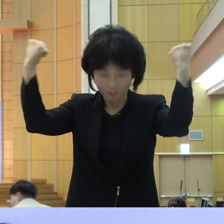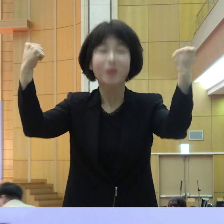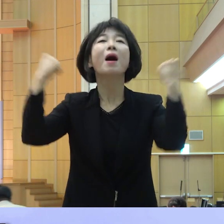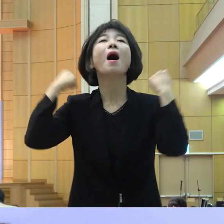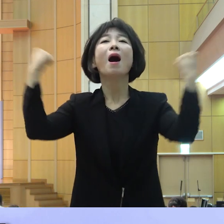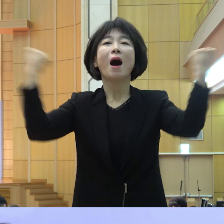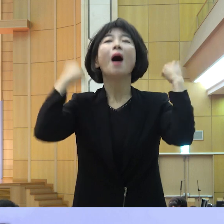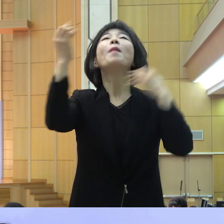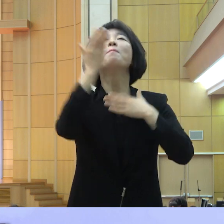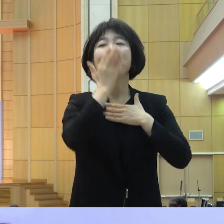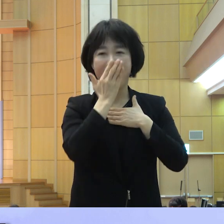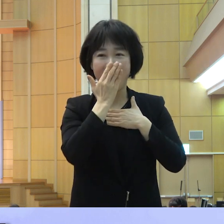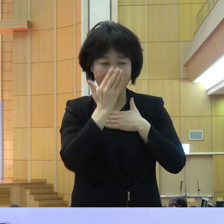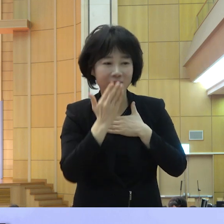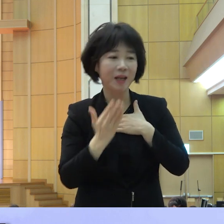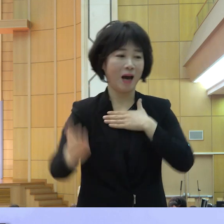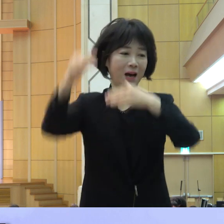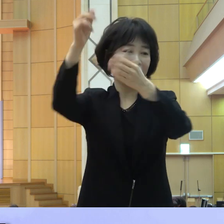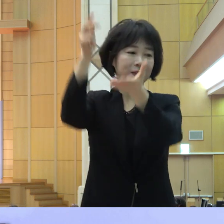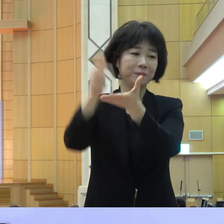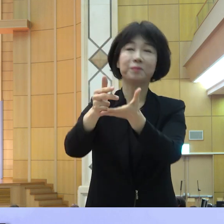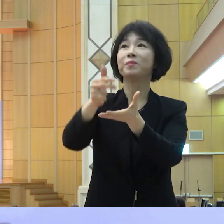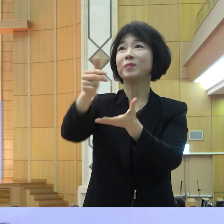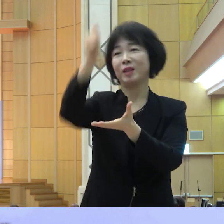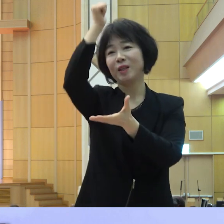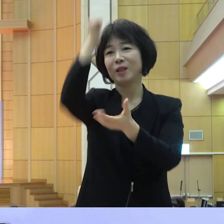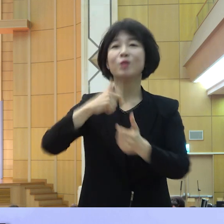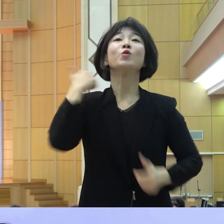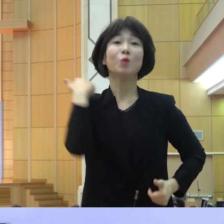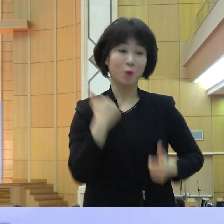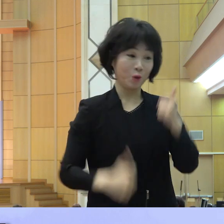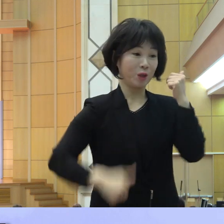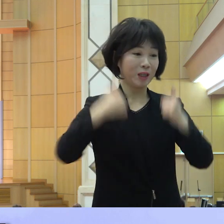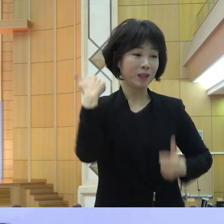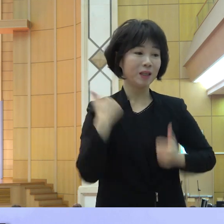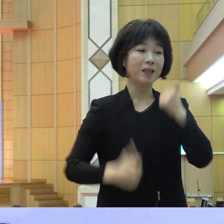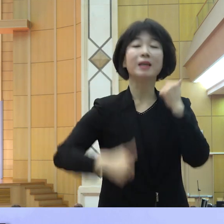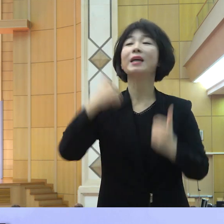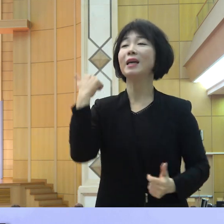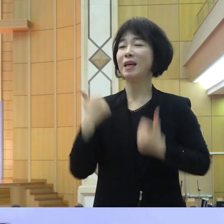내가 주 기뻐하는 자 주